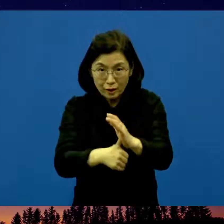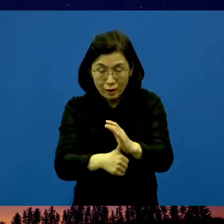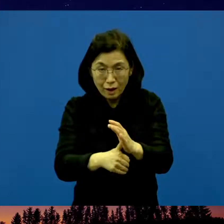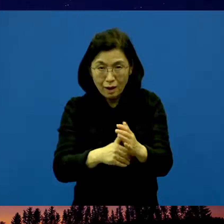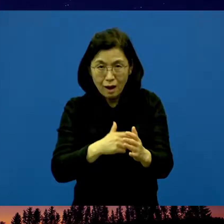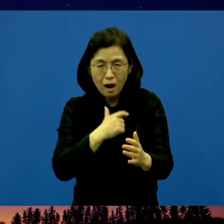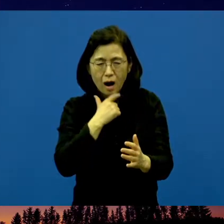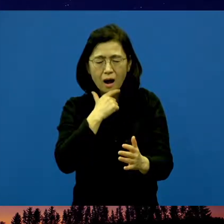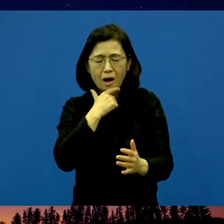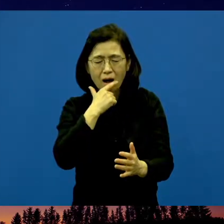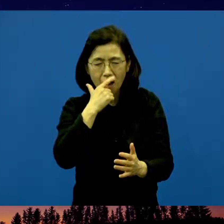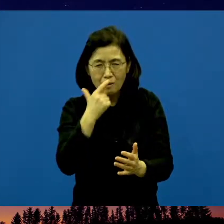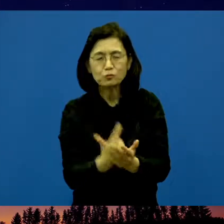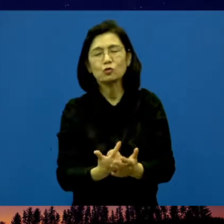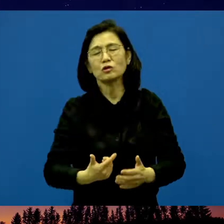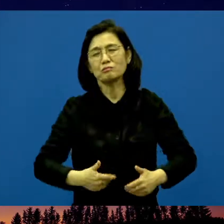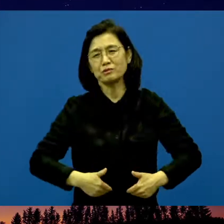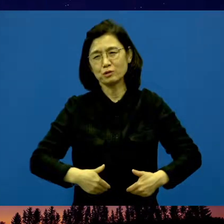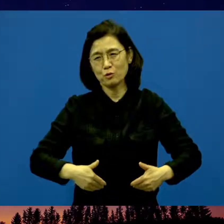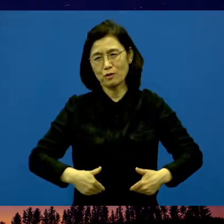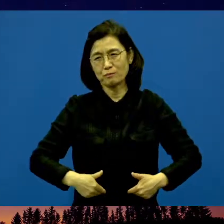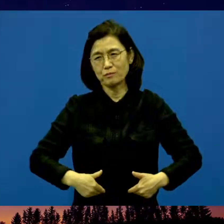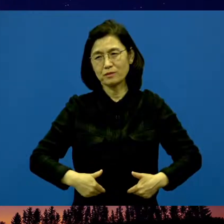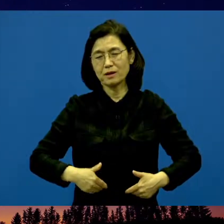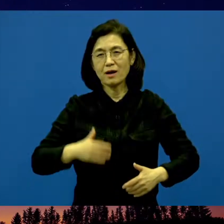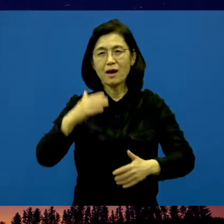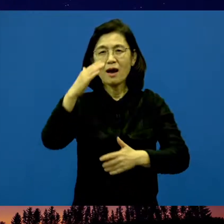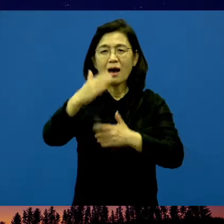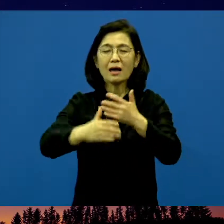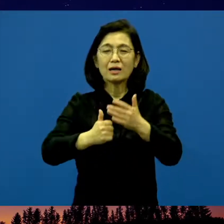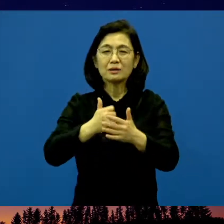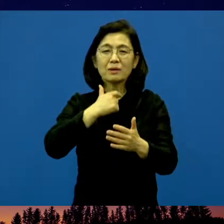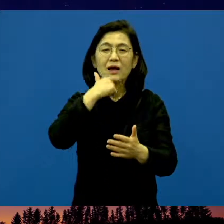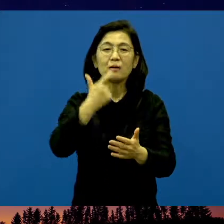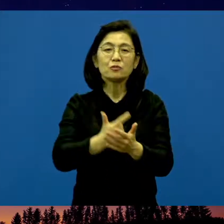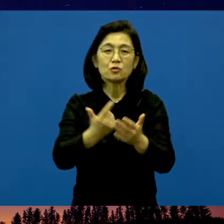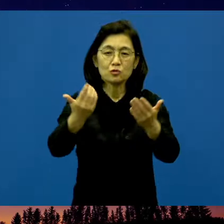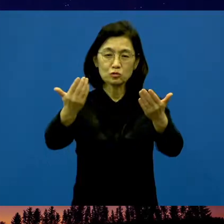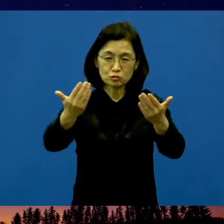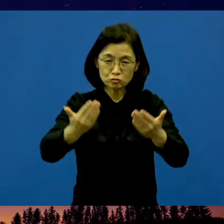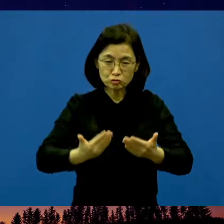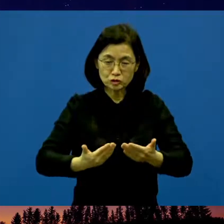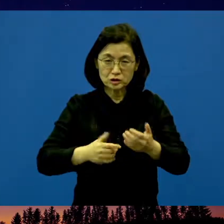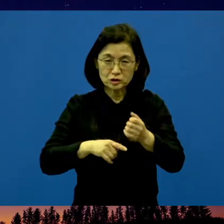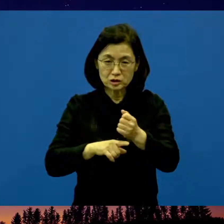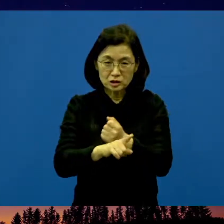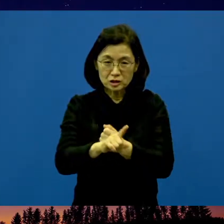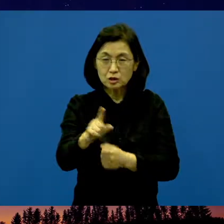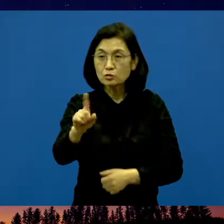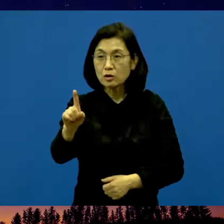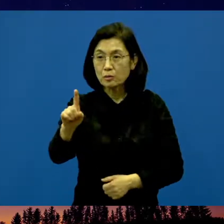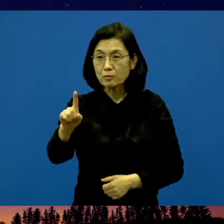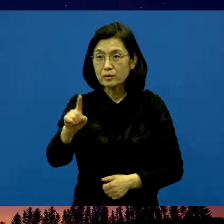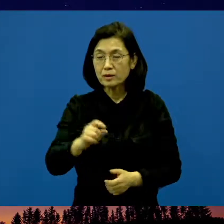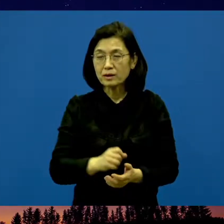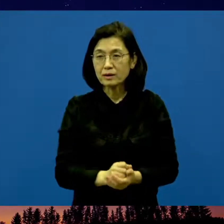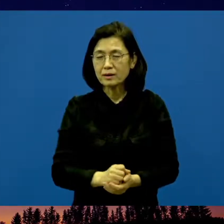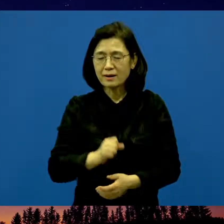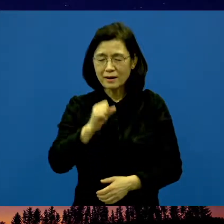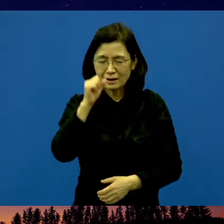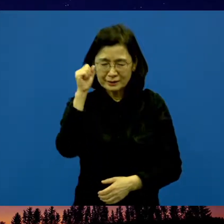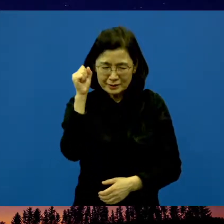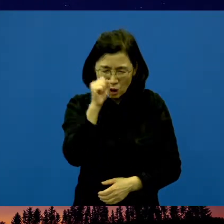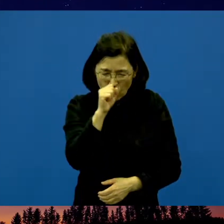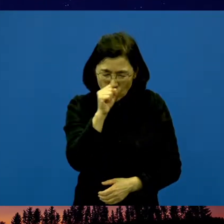되잖아요. 하나님의 말씀에 감동을 주시고, 그 감동을 주시는 것은 뭘까요? 우리 안에 어떤 선한 동기를 불어넣으신다는